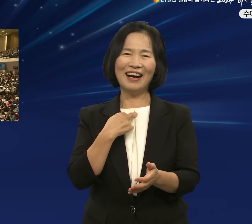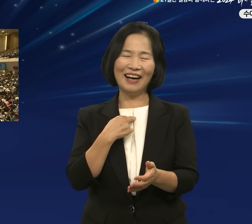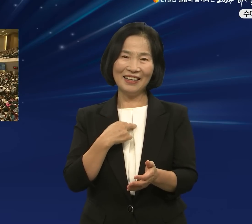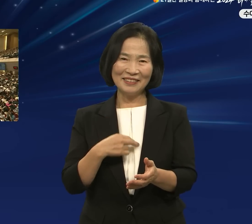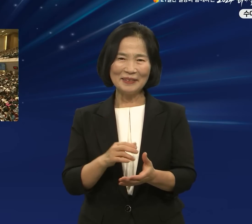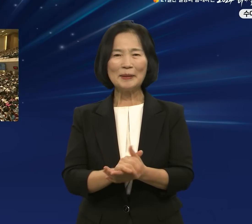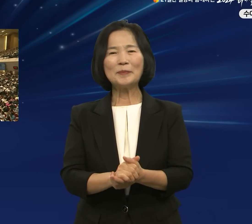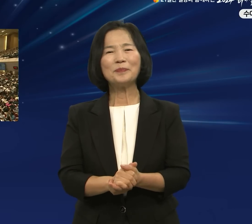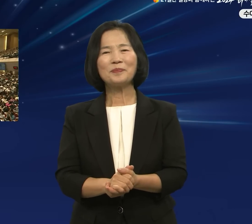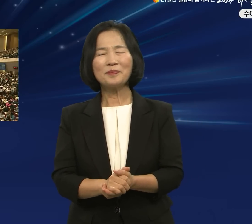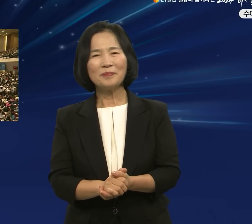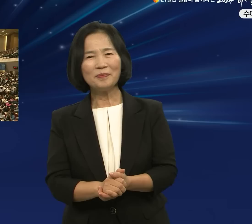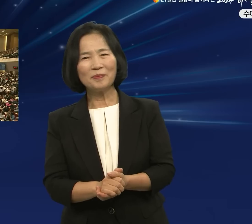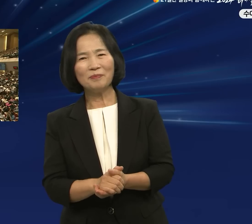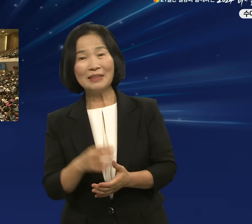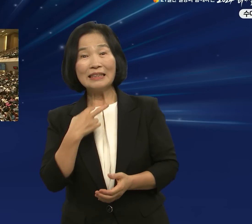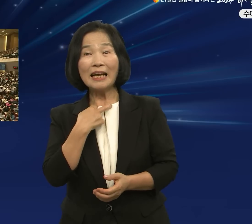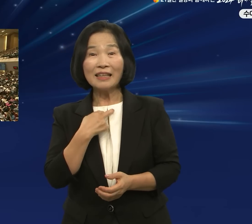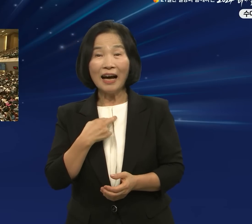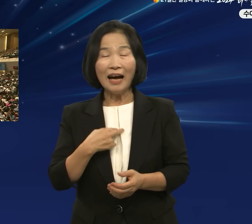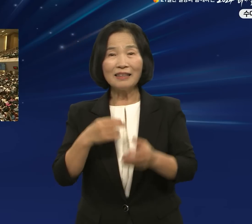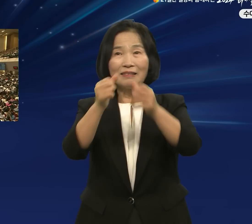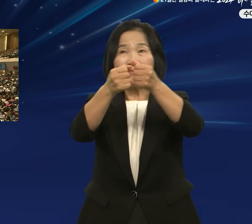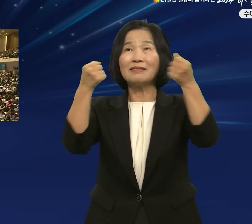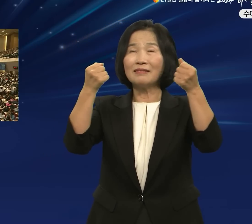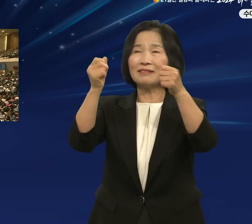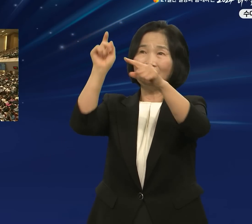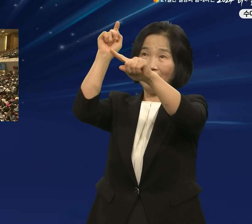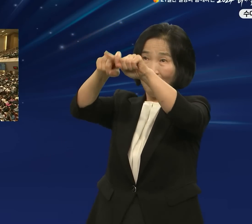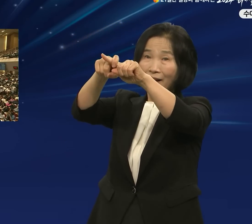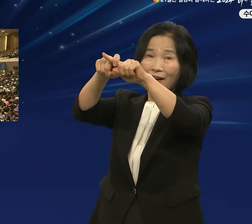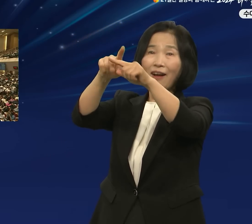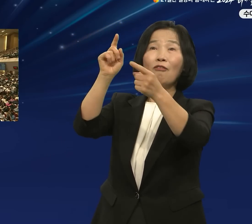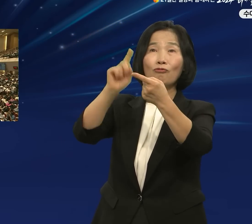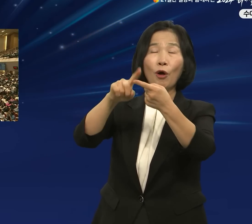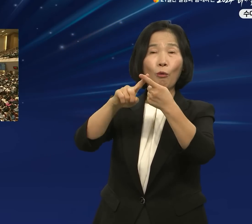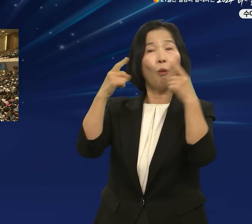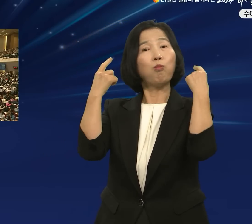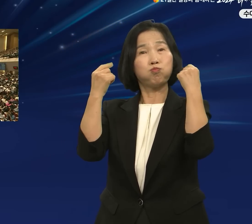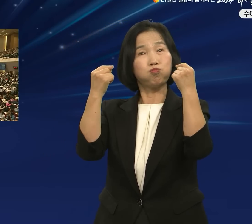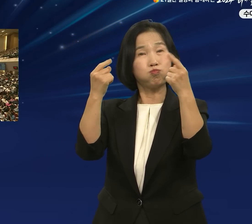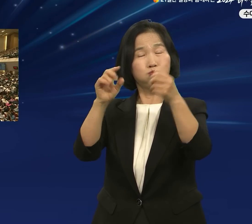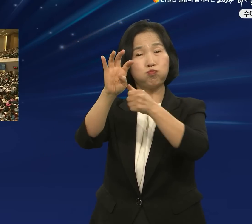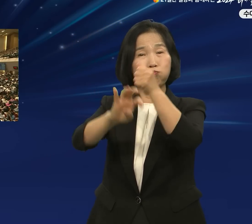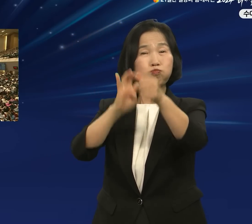이 넥타이는 장롱 속에 걸어놓은 대로 잘 걸려 있었습니다.